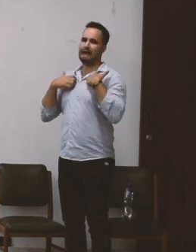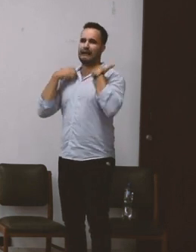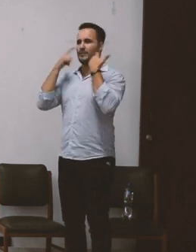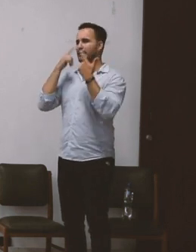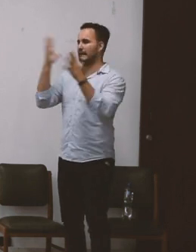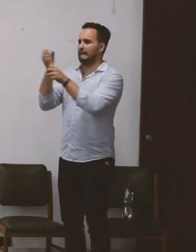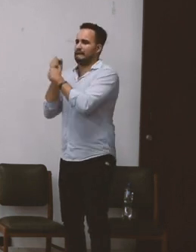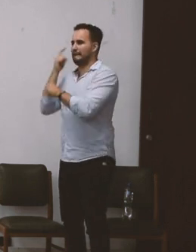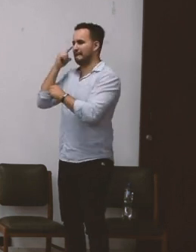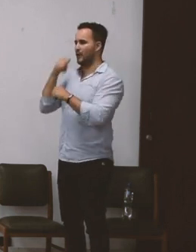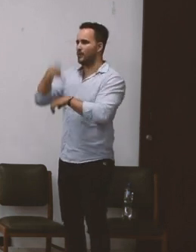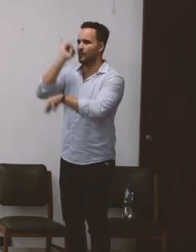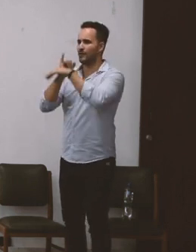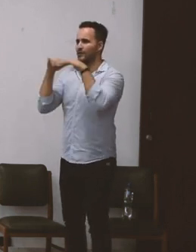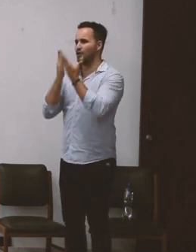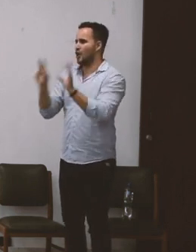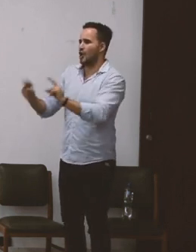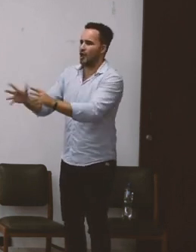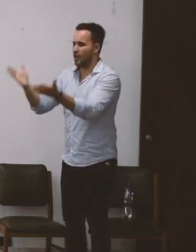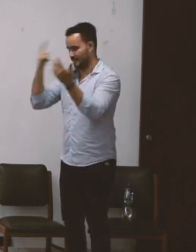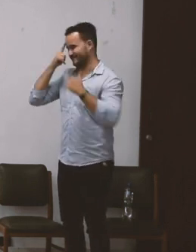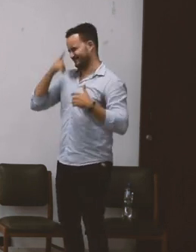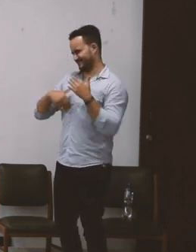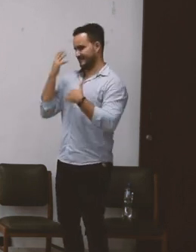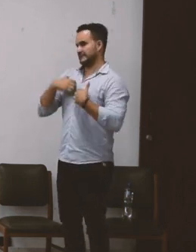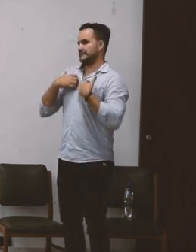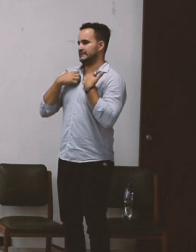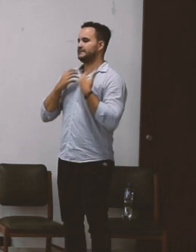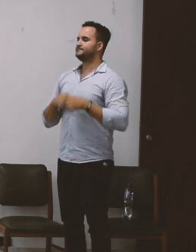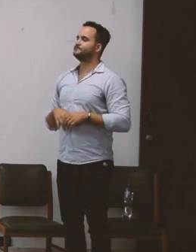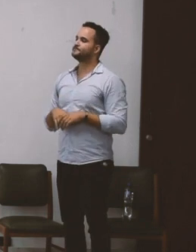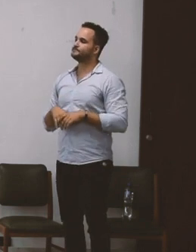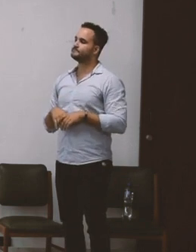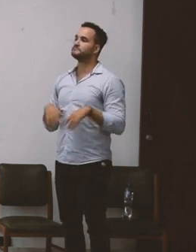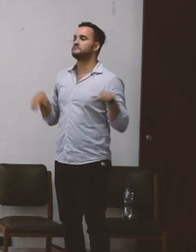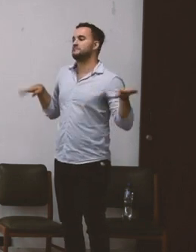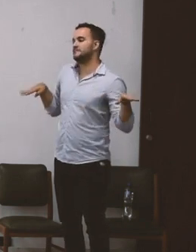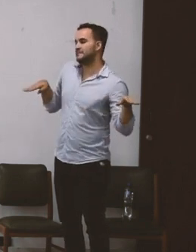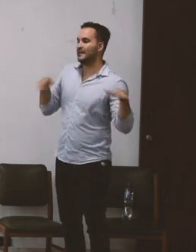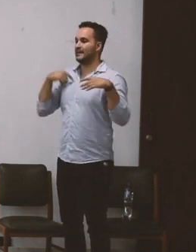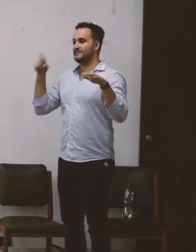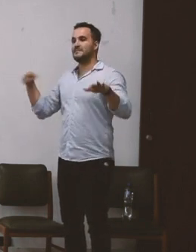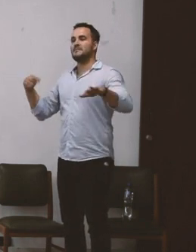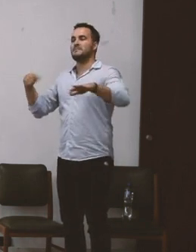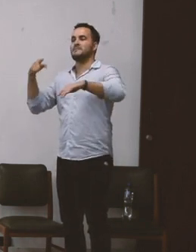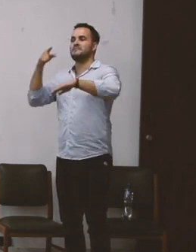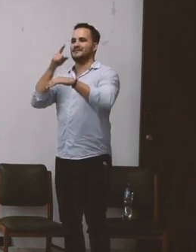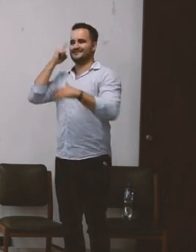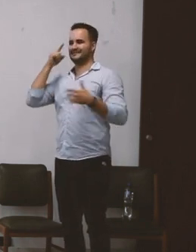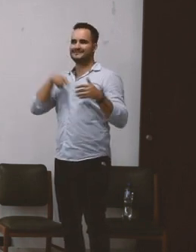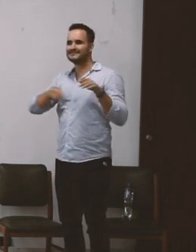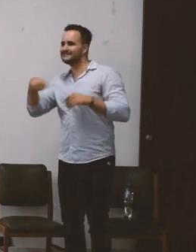se vaya solo a la escuela, etcétera, etcétera, ¿no? Bueno, pues acompañan a Nemo al viaje de estudios, pero apenas